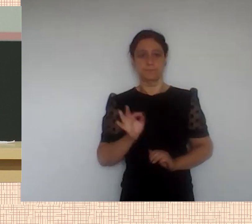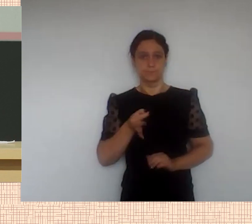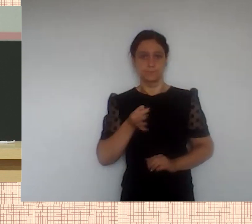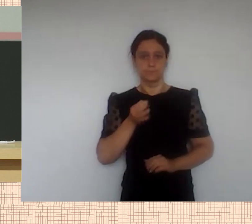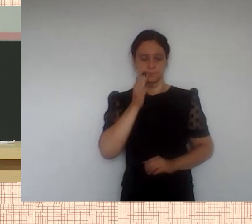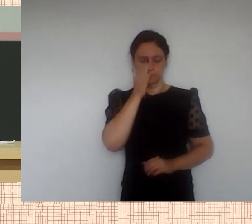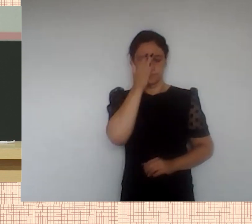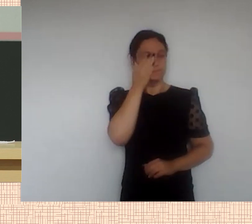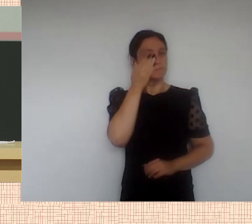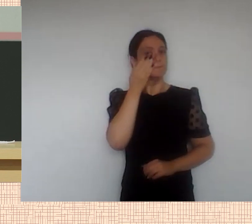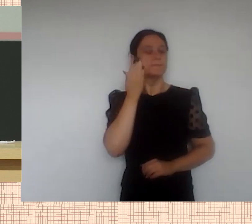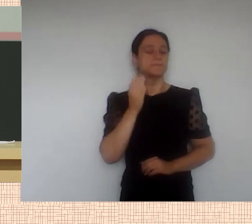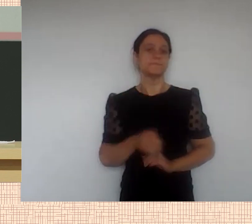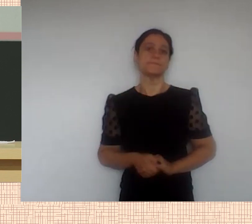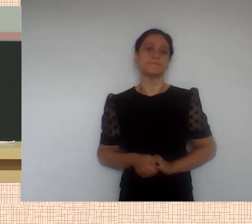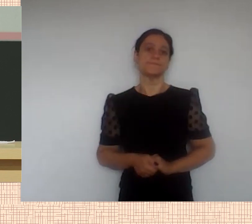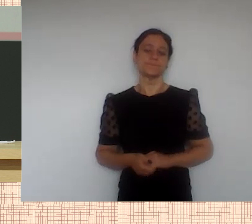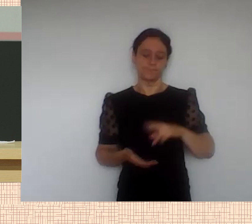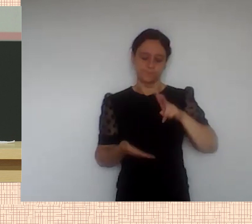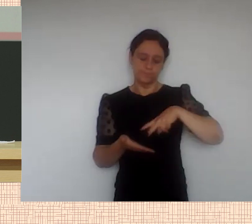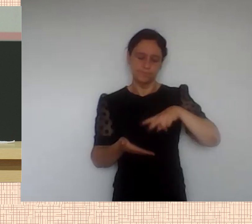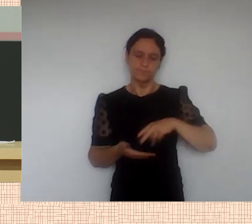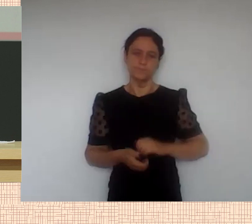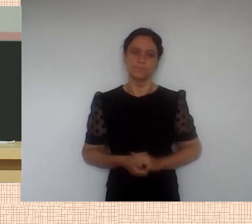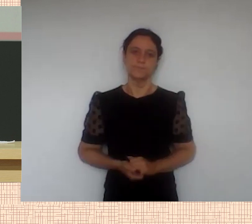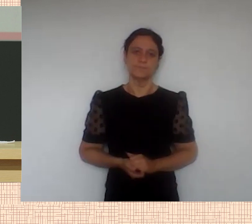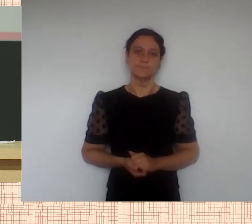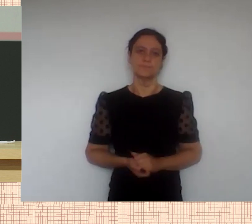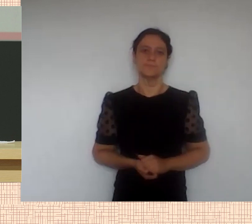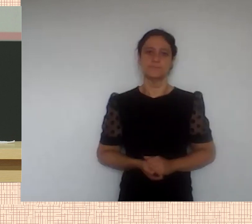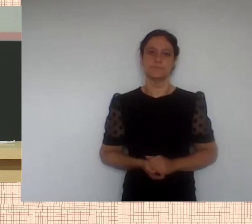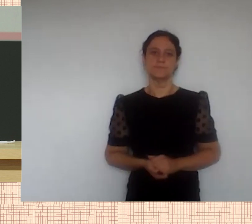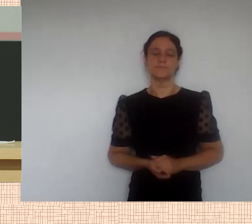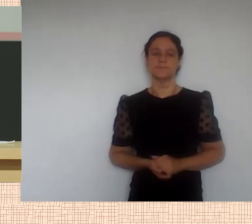Não é isso, não? Vamos lá, vai. Vocês